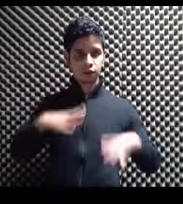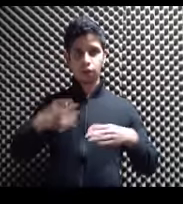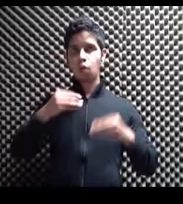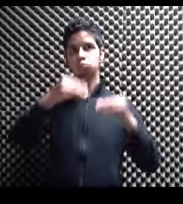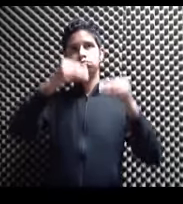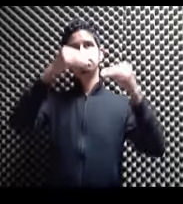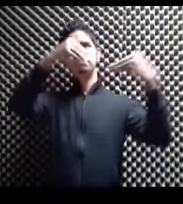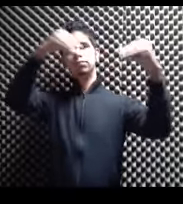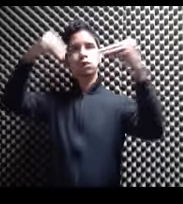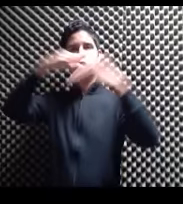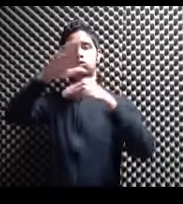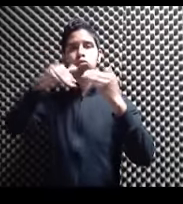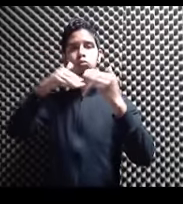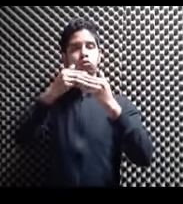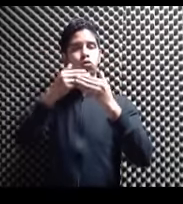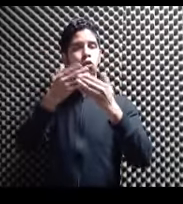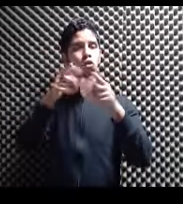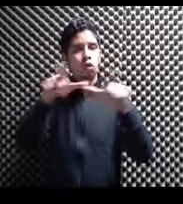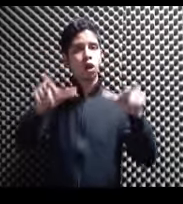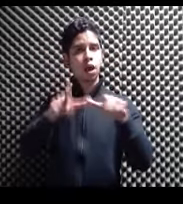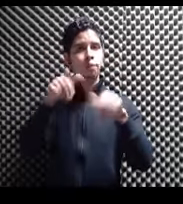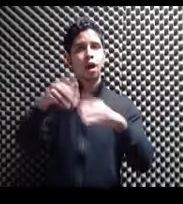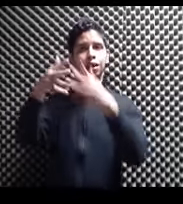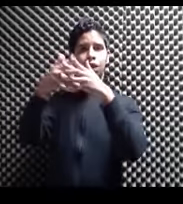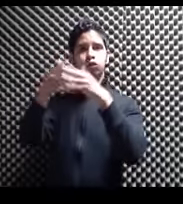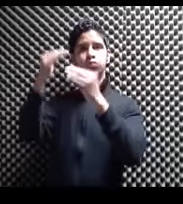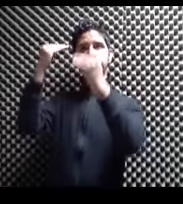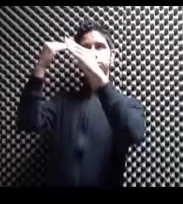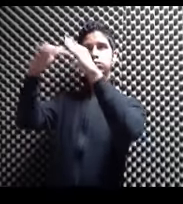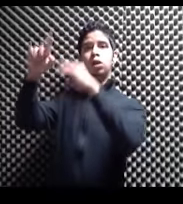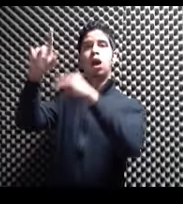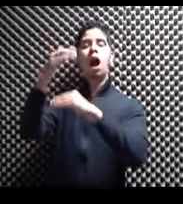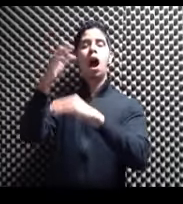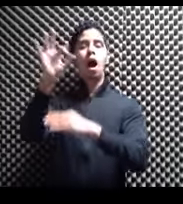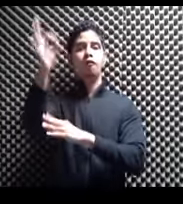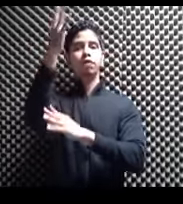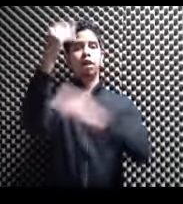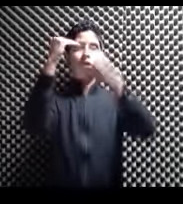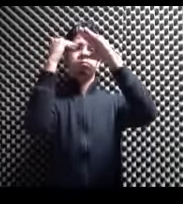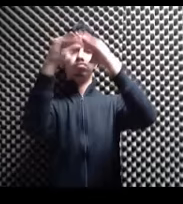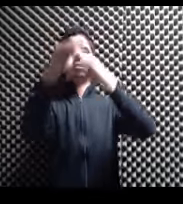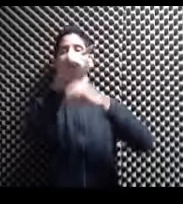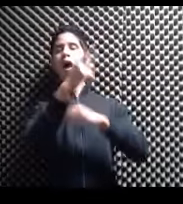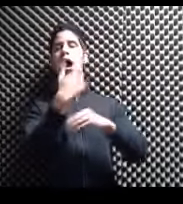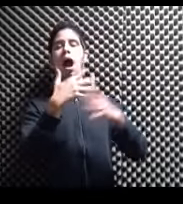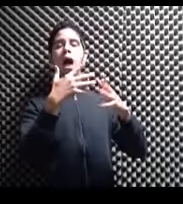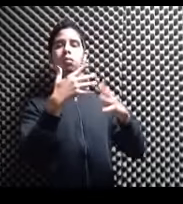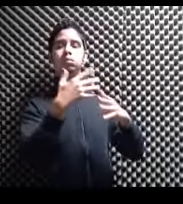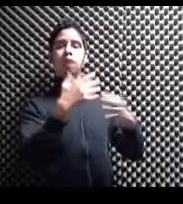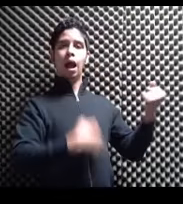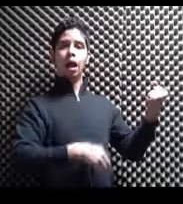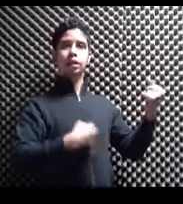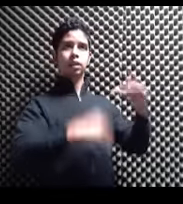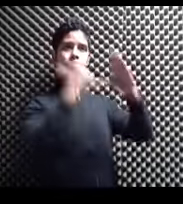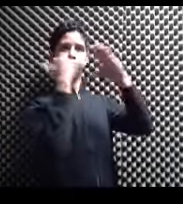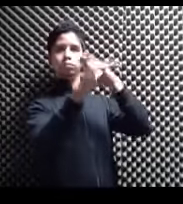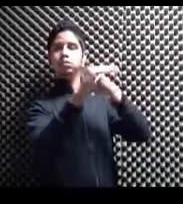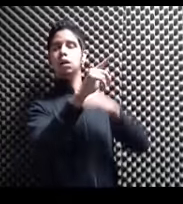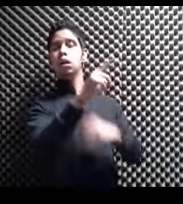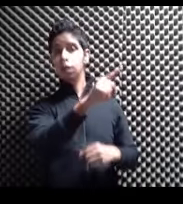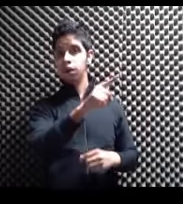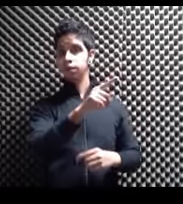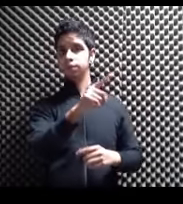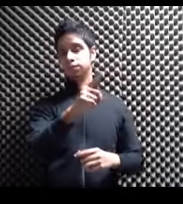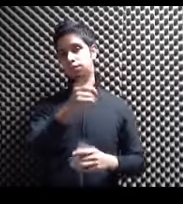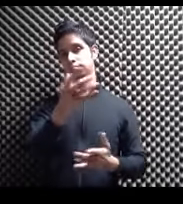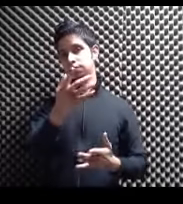enviado a Francia, Argentina, Alemania. Wow. ¿Sabes? Que eso nos llena un montón.